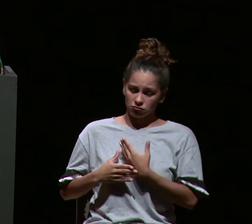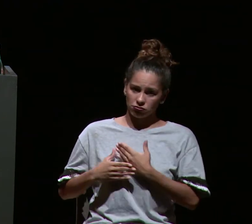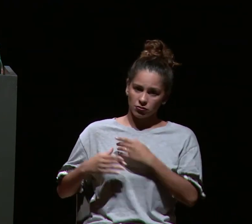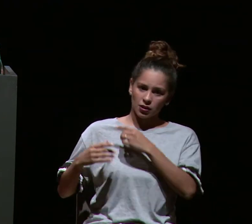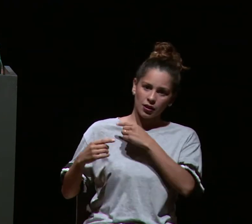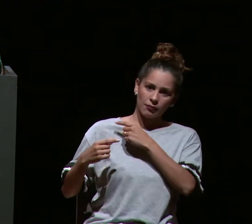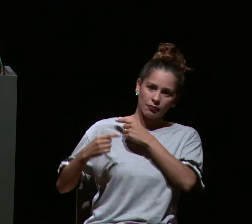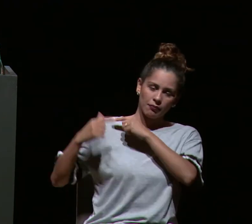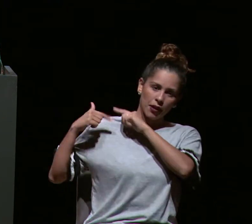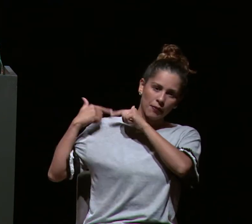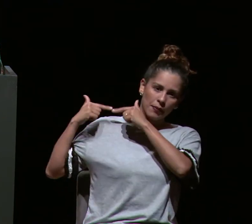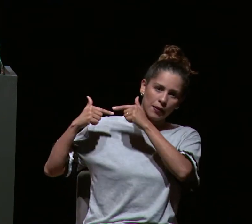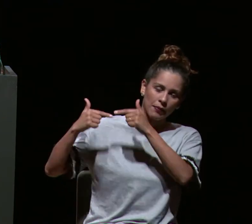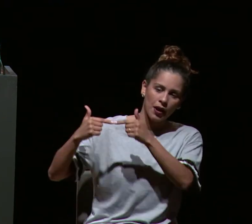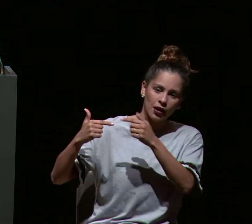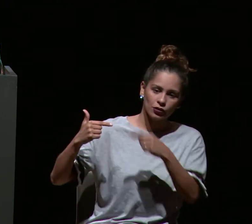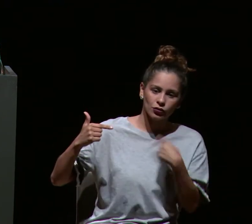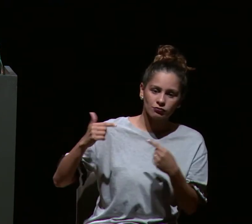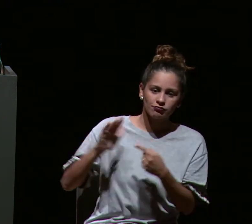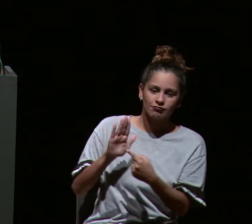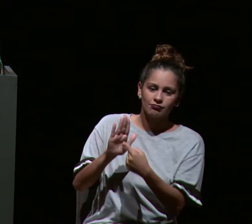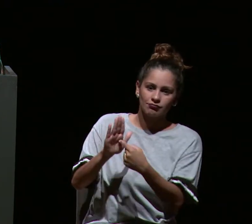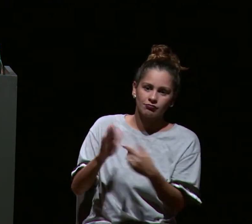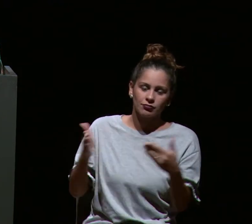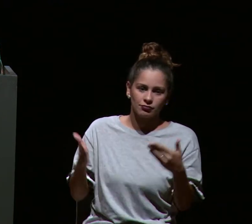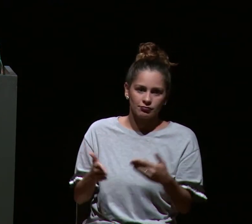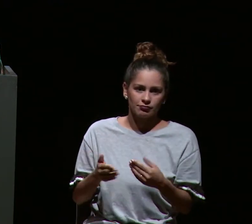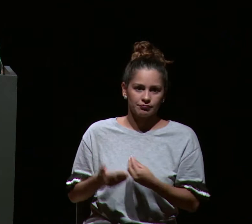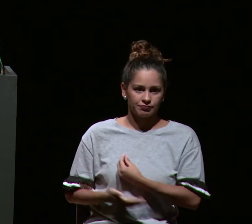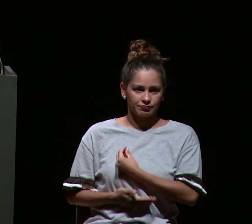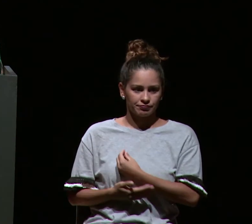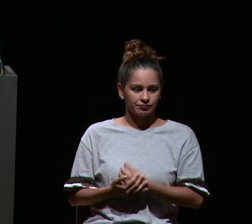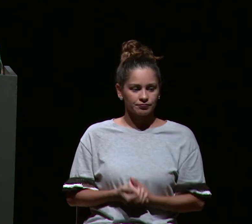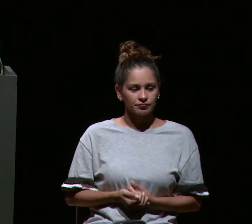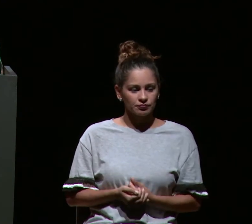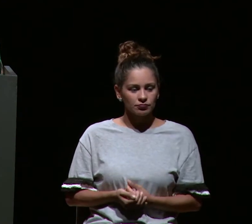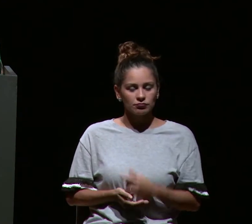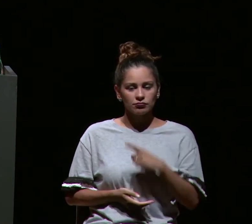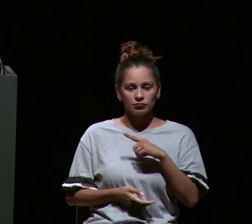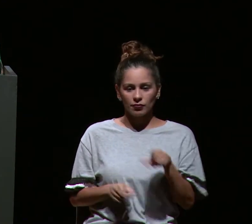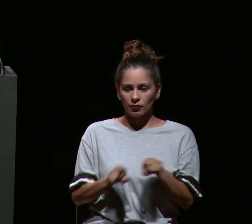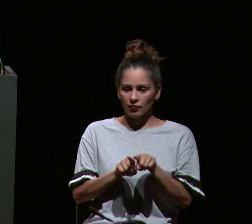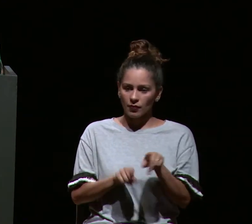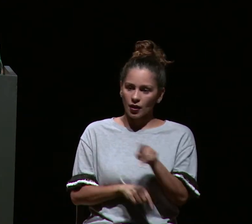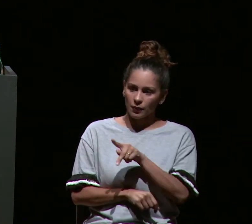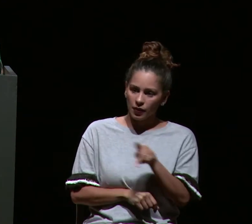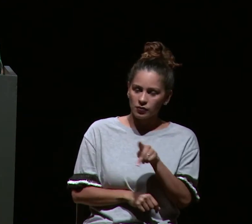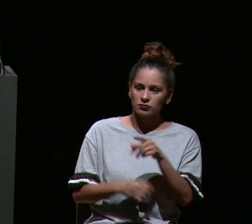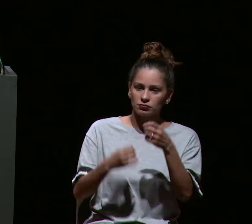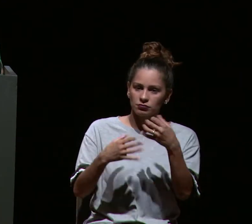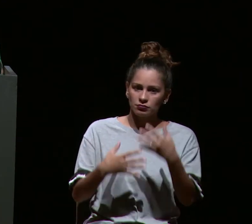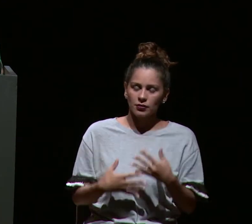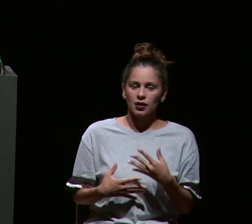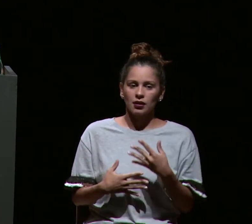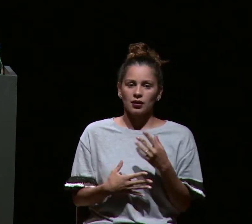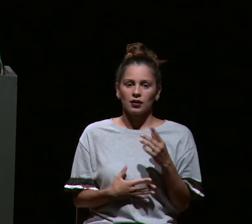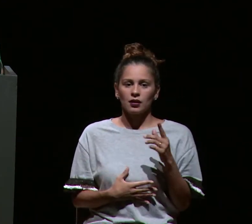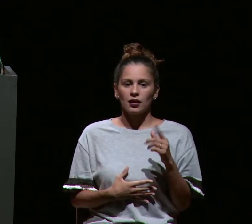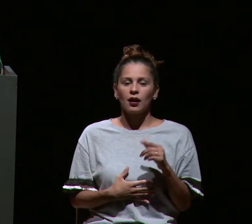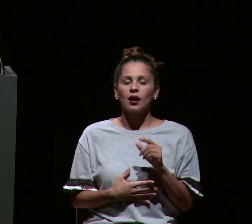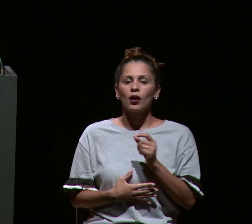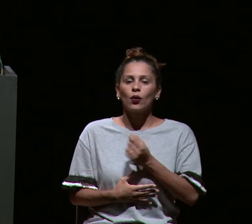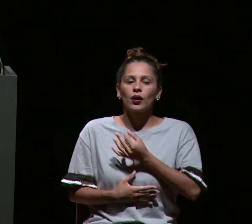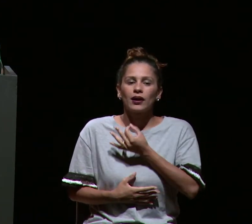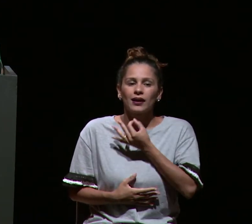culturas. Outro aspecto fundamental salientado pela professora Bittencourt e bastante propício às nossas reflexões é a menção e a crítica